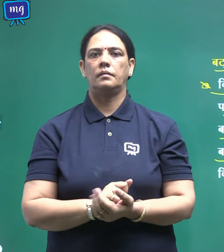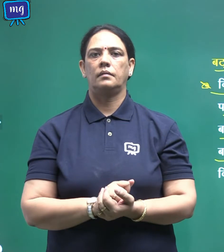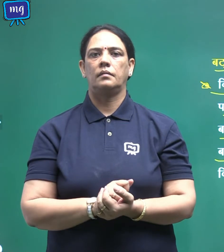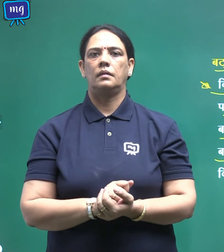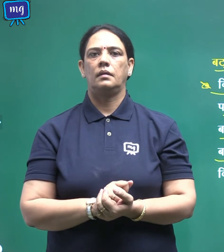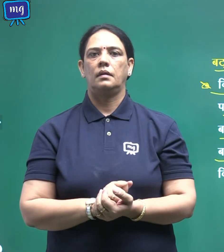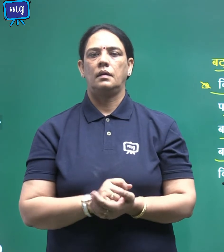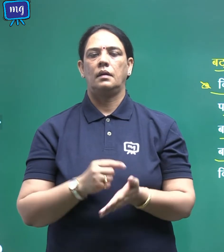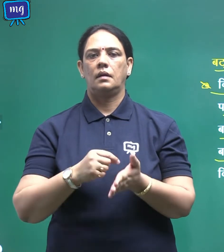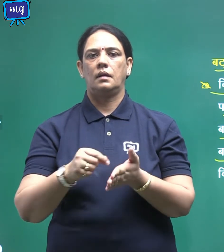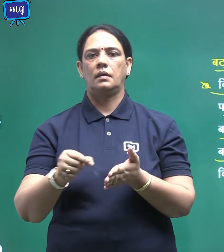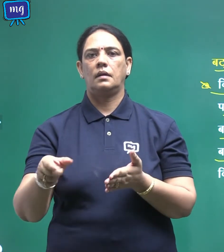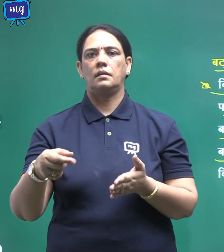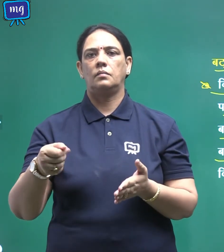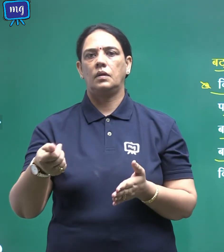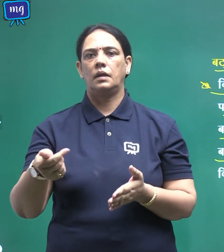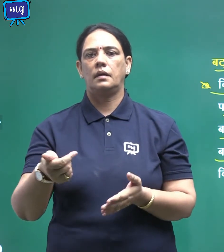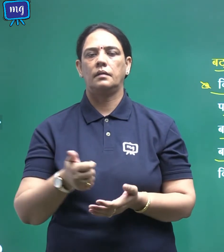अंकित मूल्य